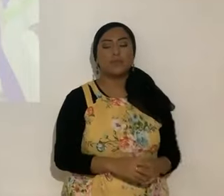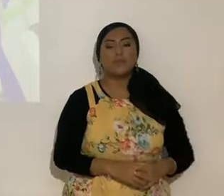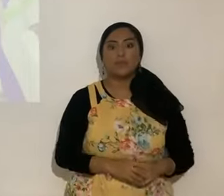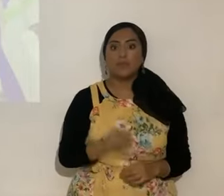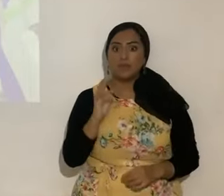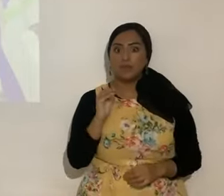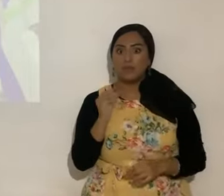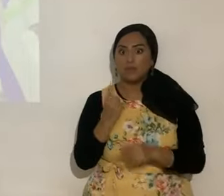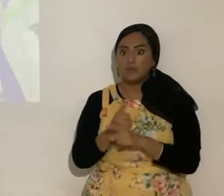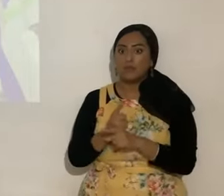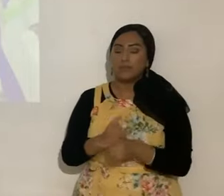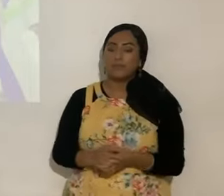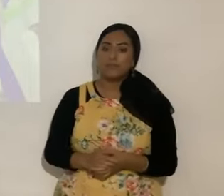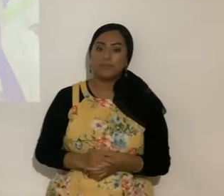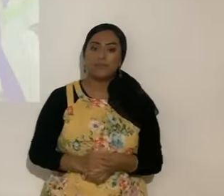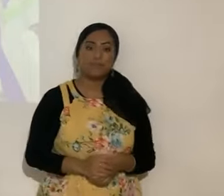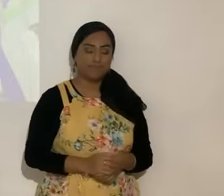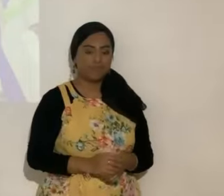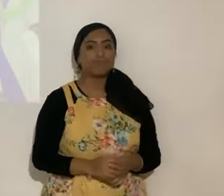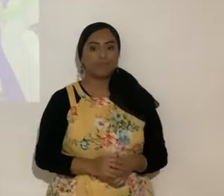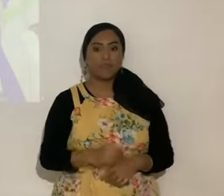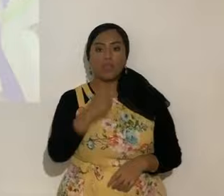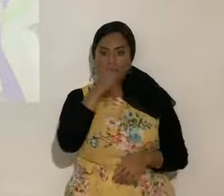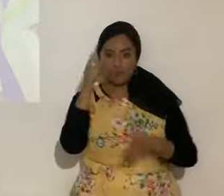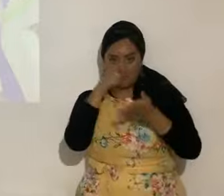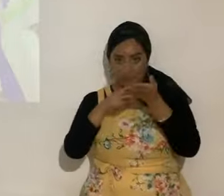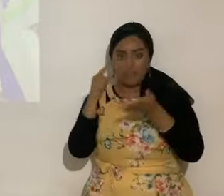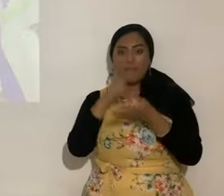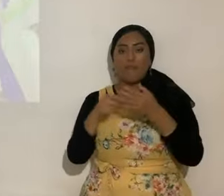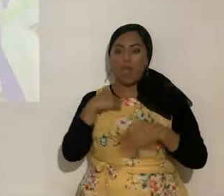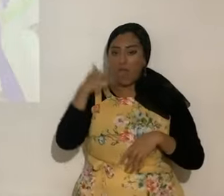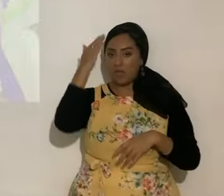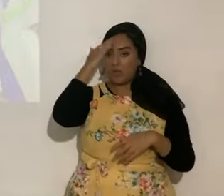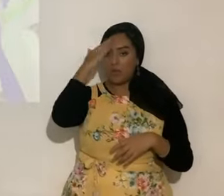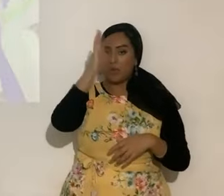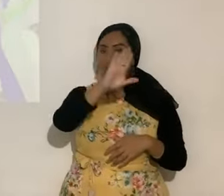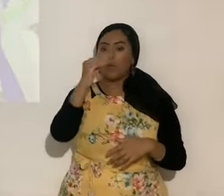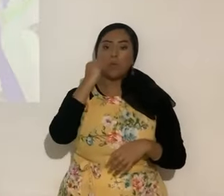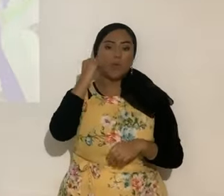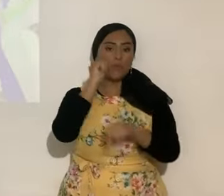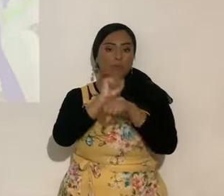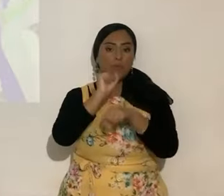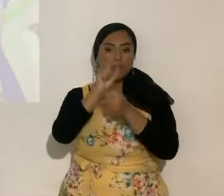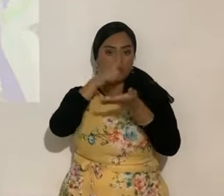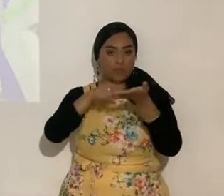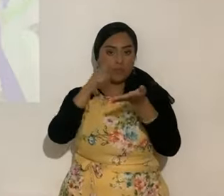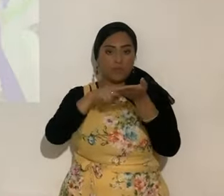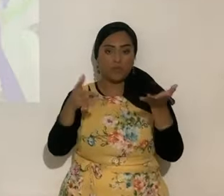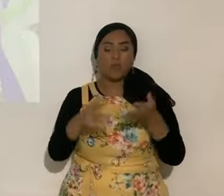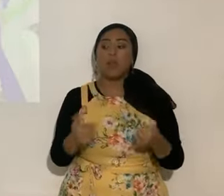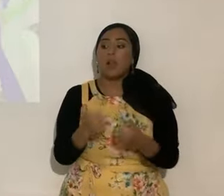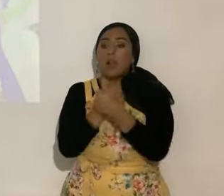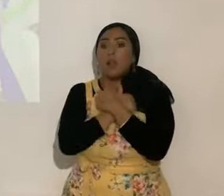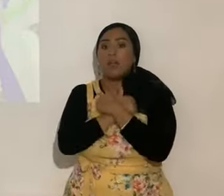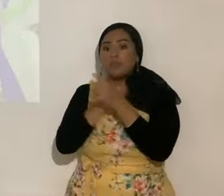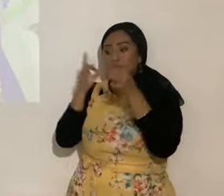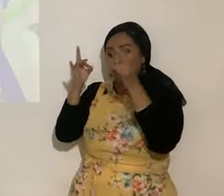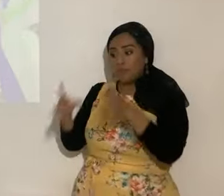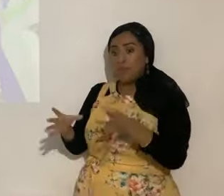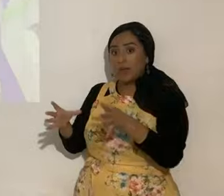Mendo, ¿verdad? Sí, ustedes lo van a buscar. Yo me sé la cita, pero se los dejo ahora de tarea. Amó la maldición